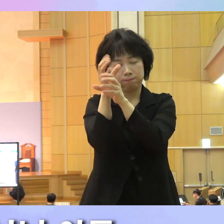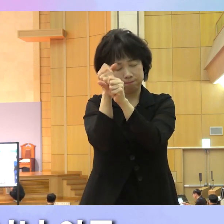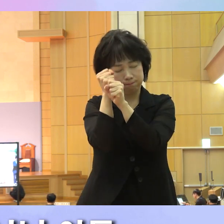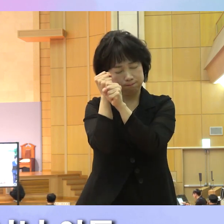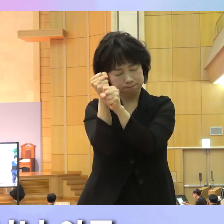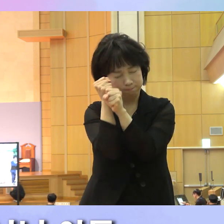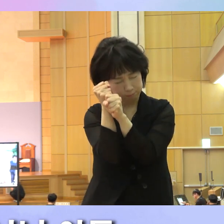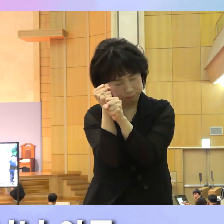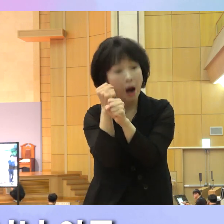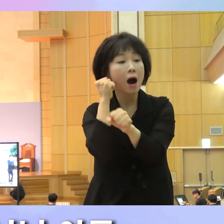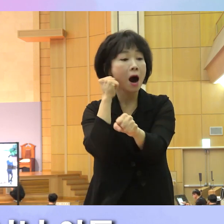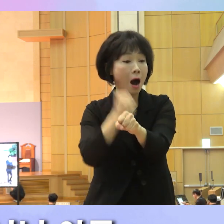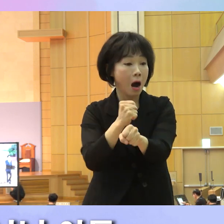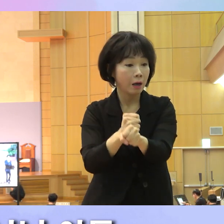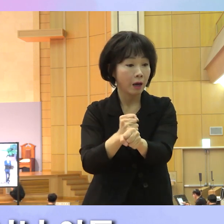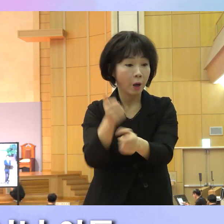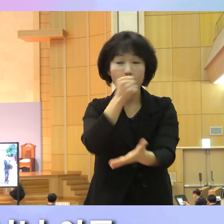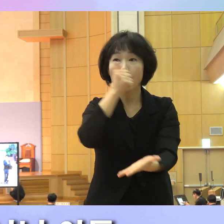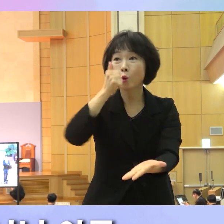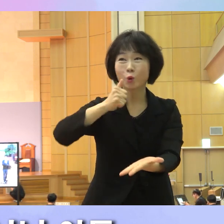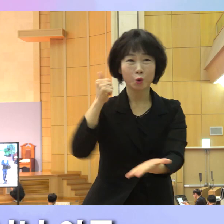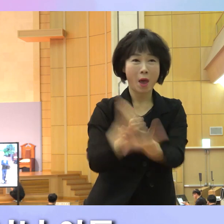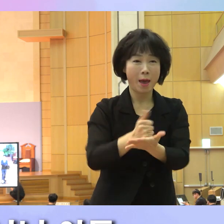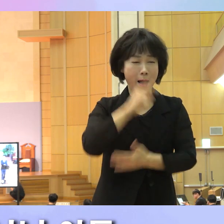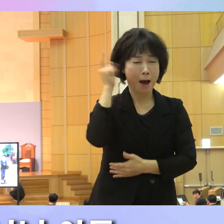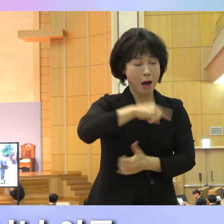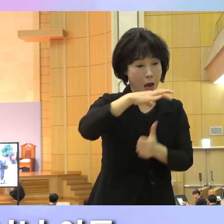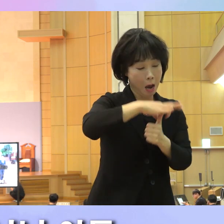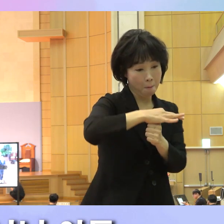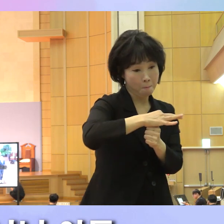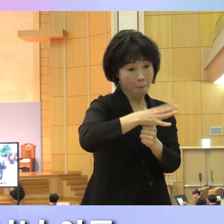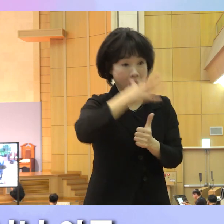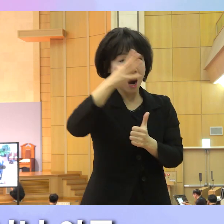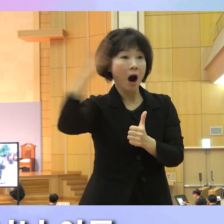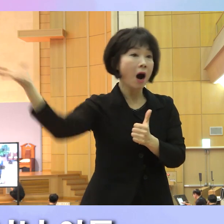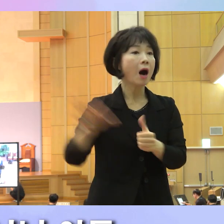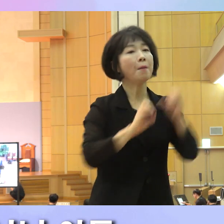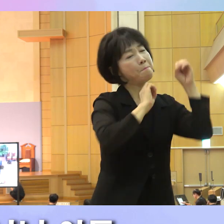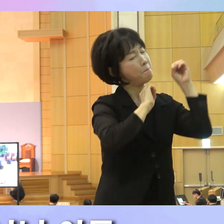예수 의지하여 죄악